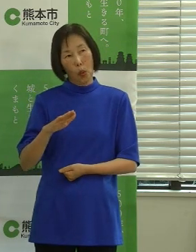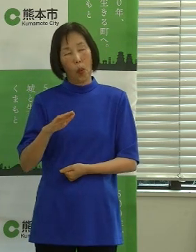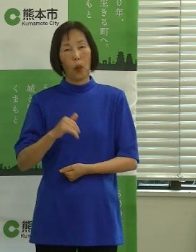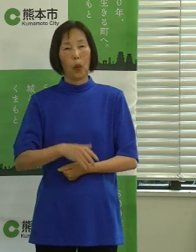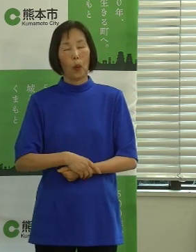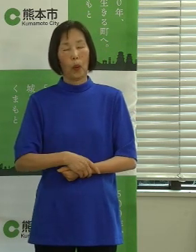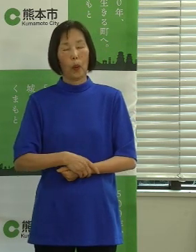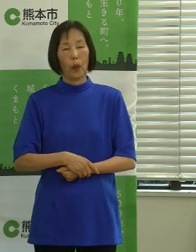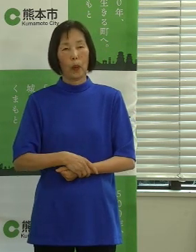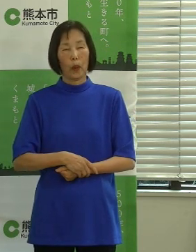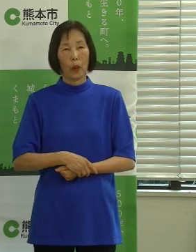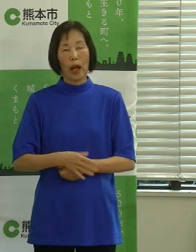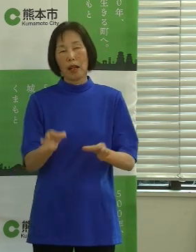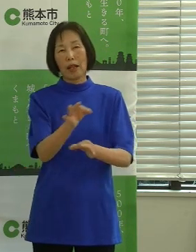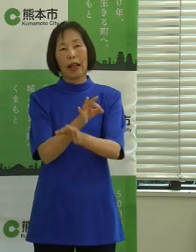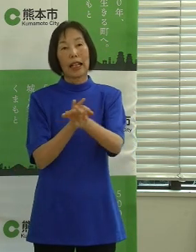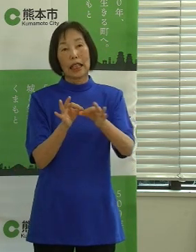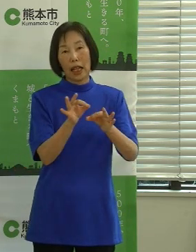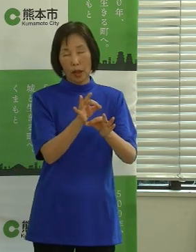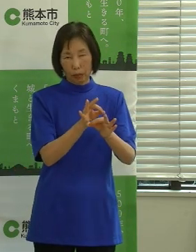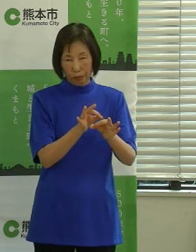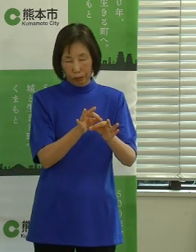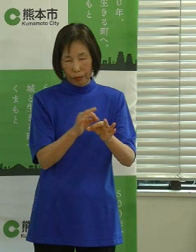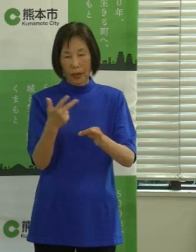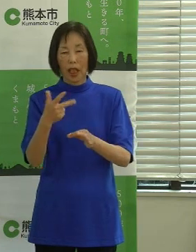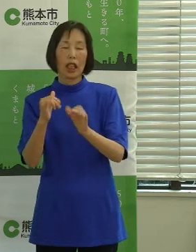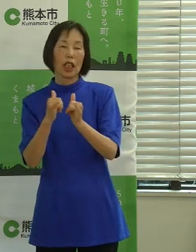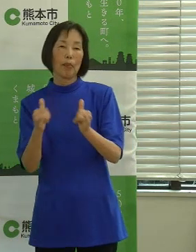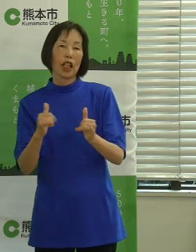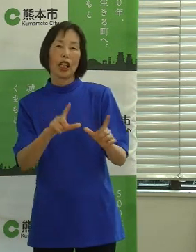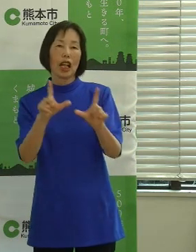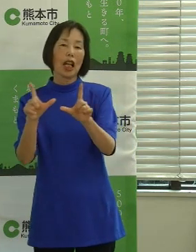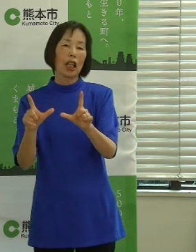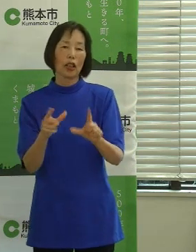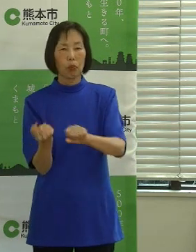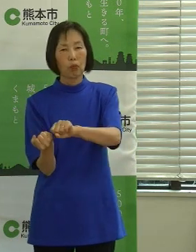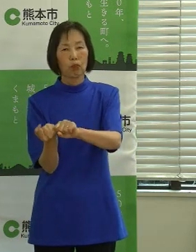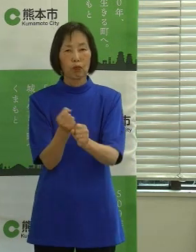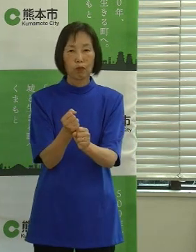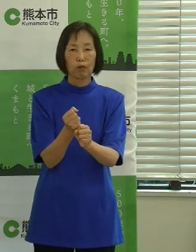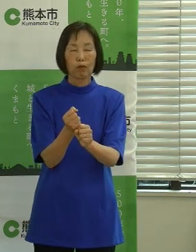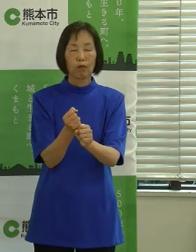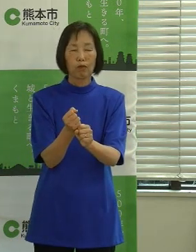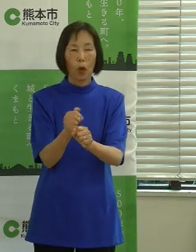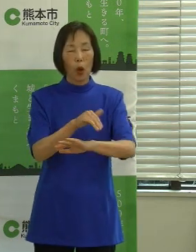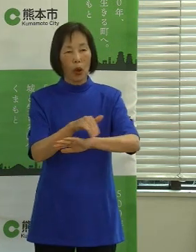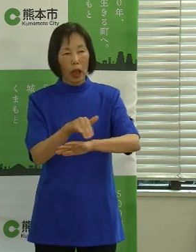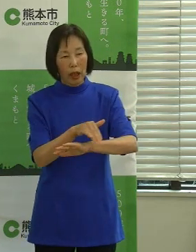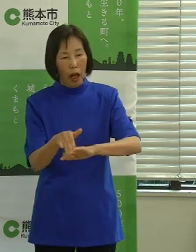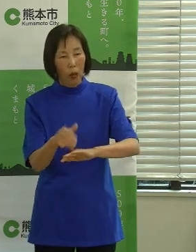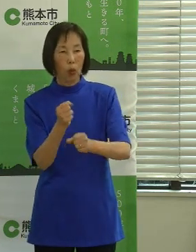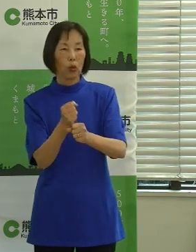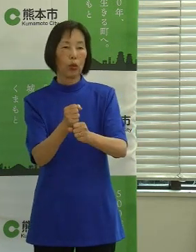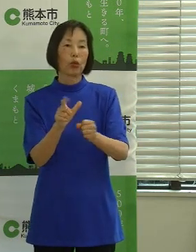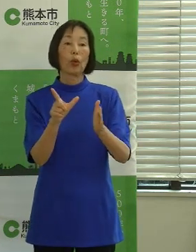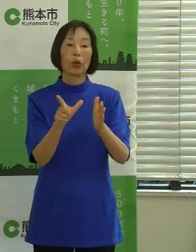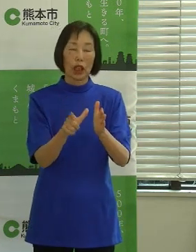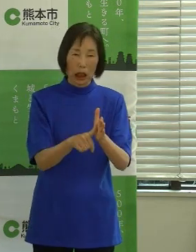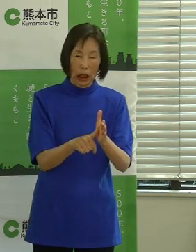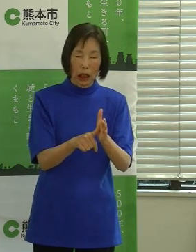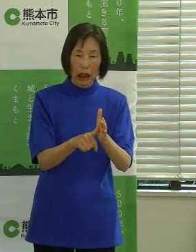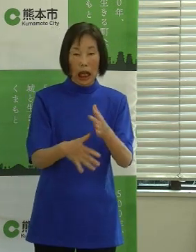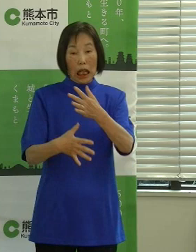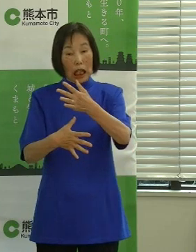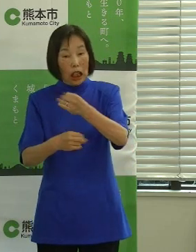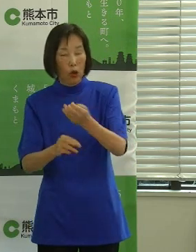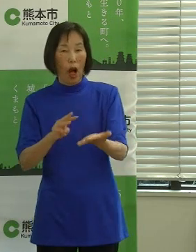この経済市民生活再建のですね、計画を作る中でも、いつこ